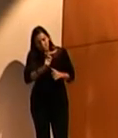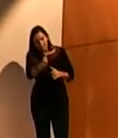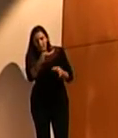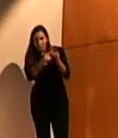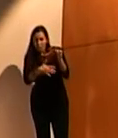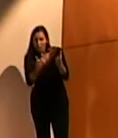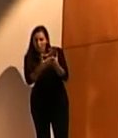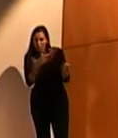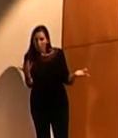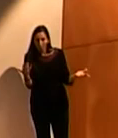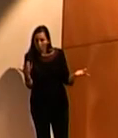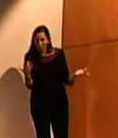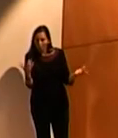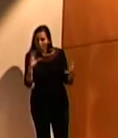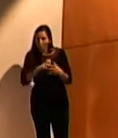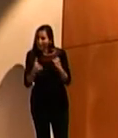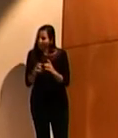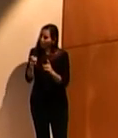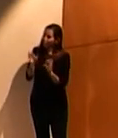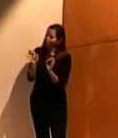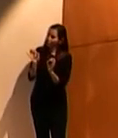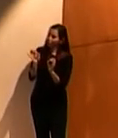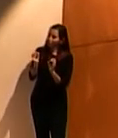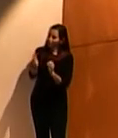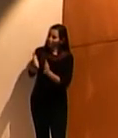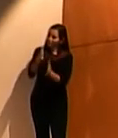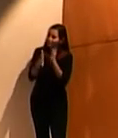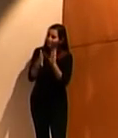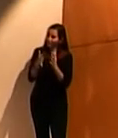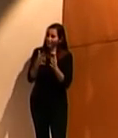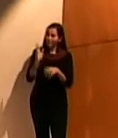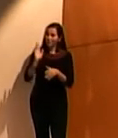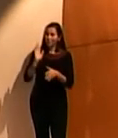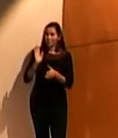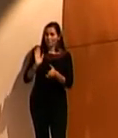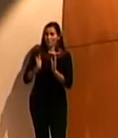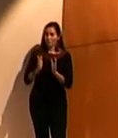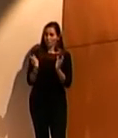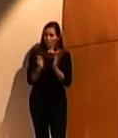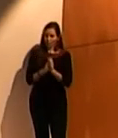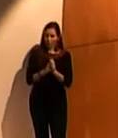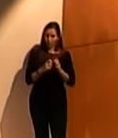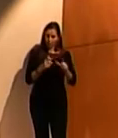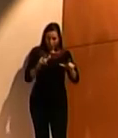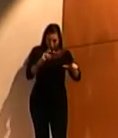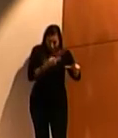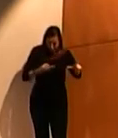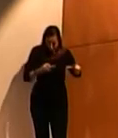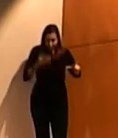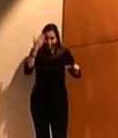rendu, comme tu disais, la concrétisation est quelquefois difficile. Surtout quand on n'a aucun